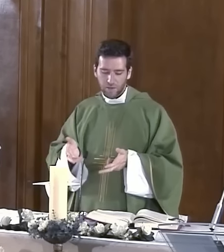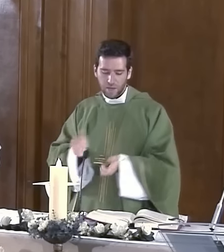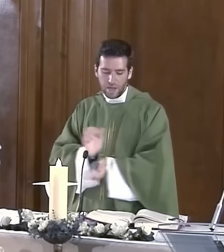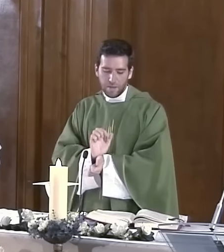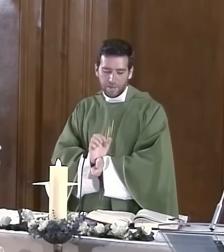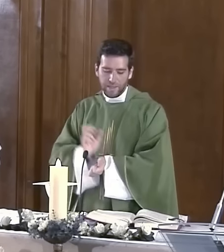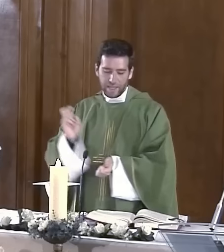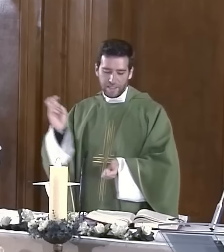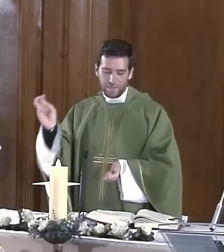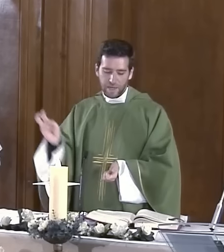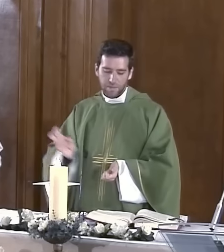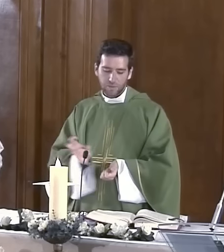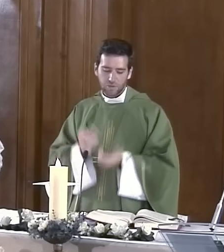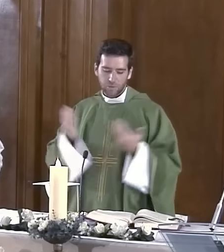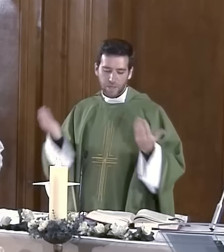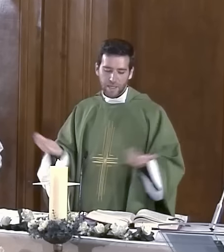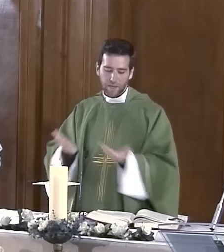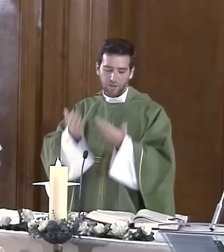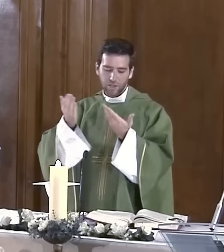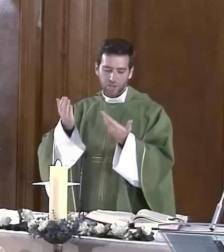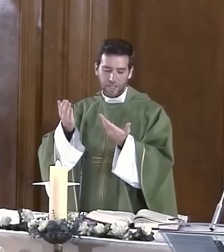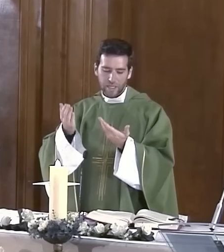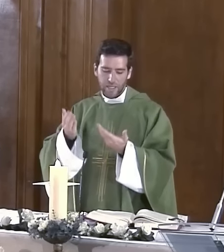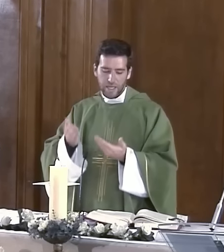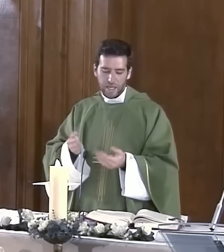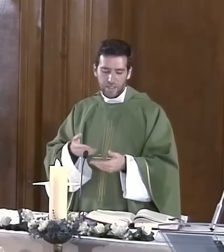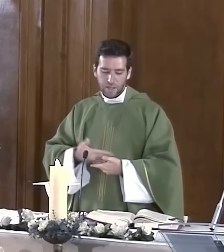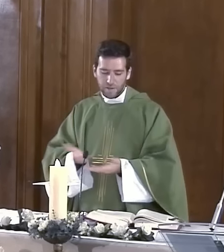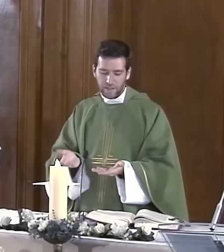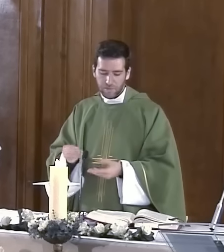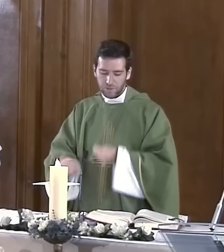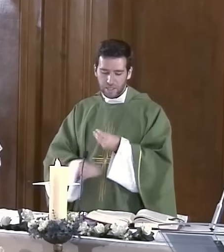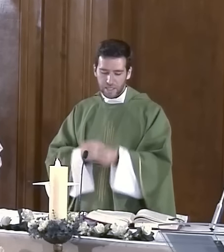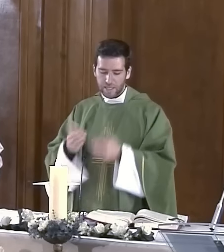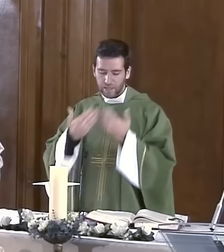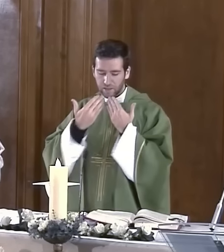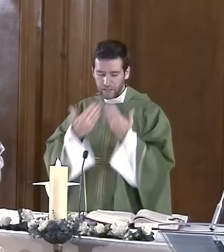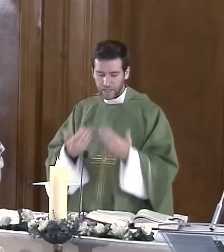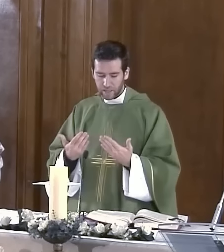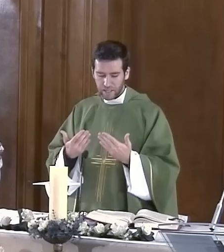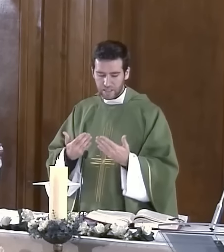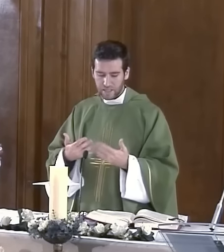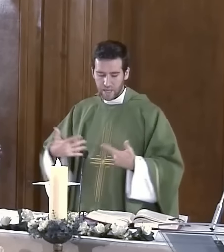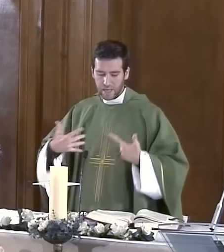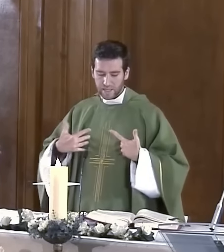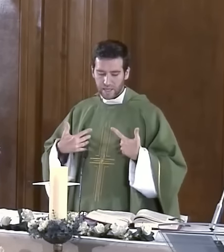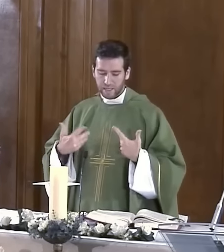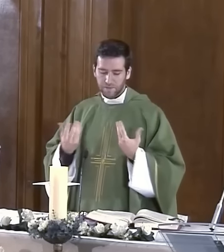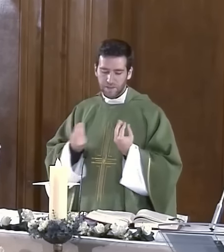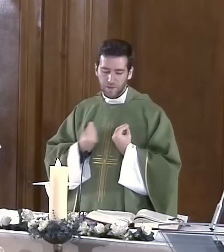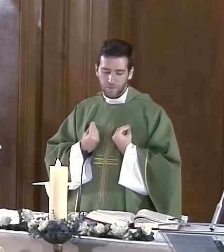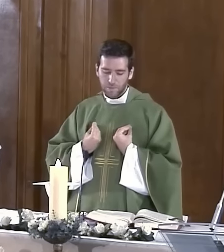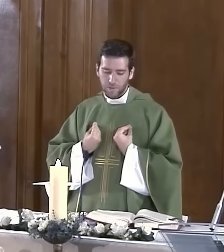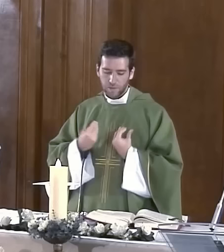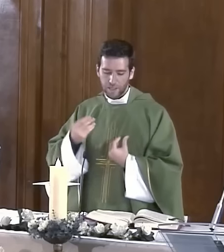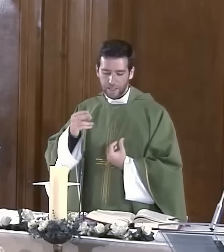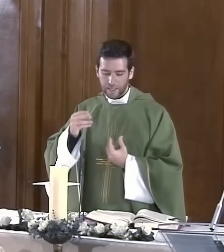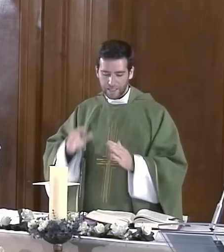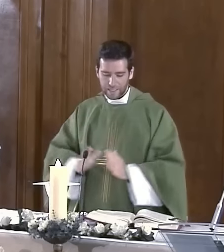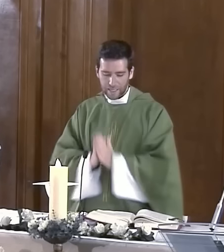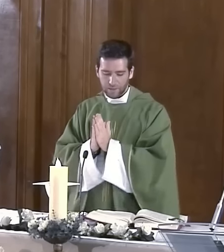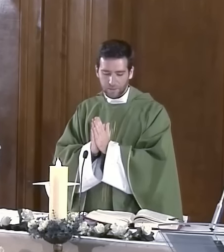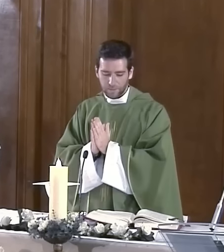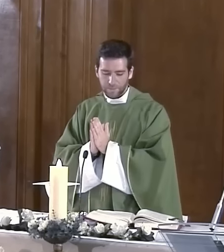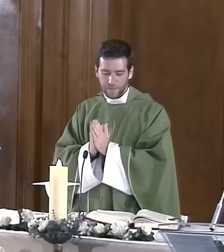cielo, mientras esperamos su venida gloriosa, te ofrecemos en esta acción de gracias el sacrificio vivo